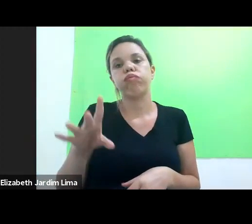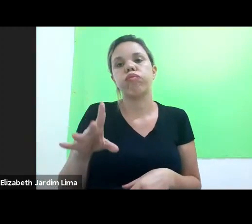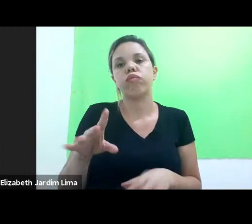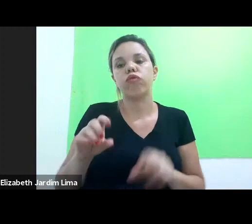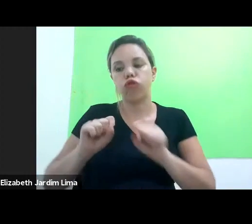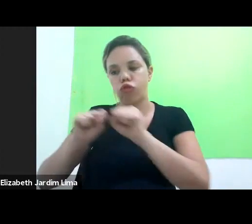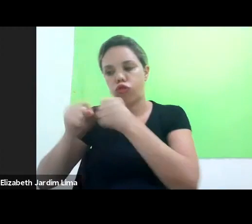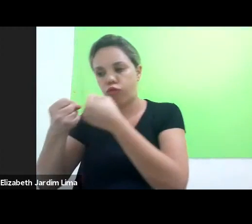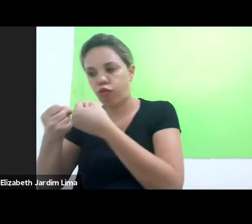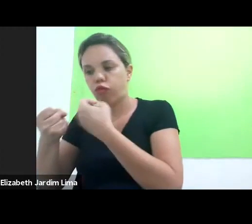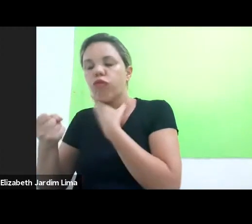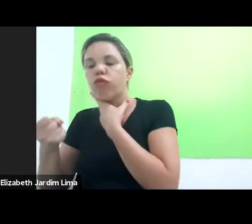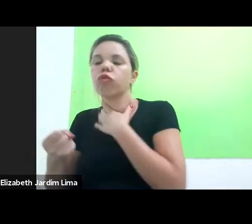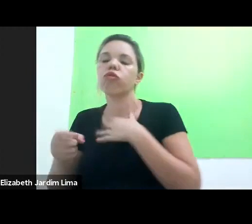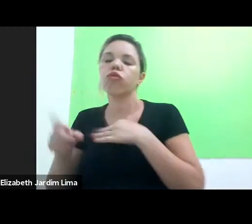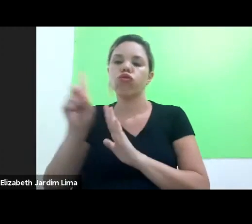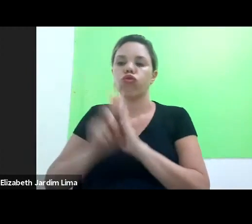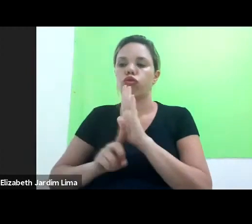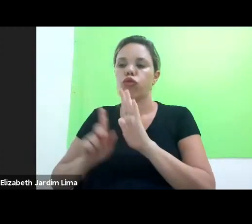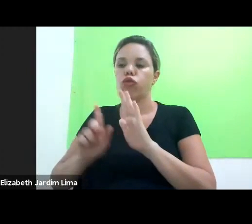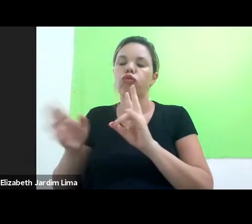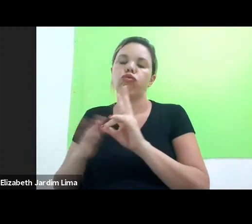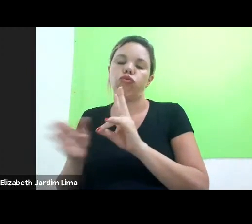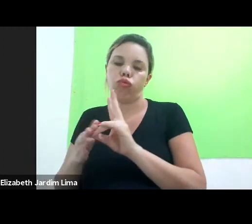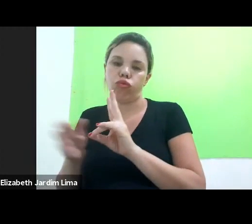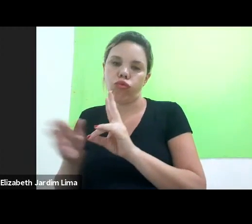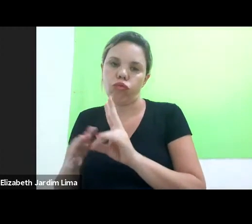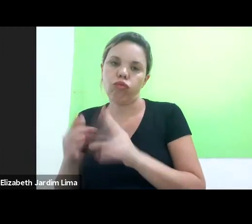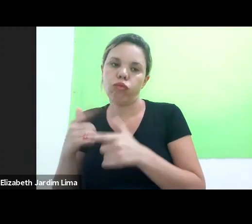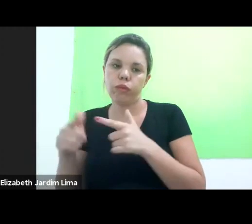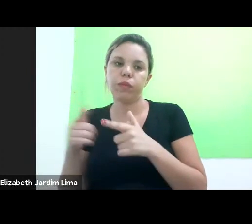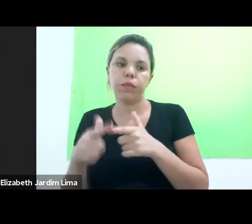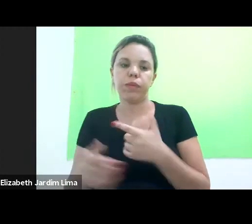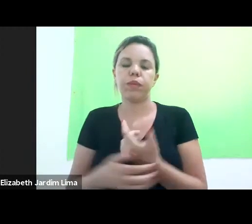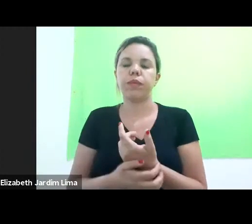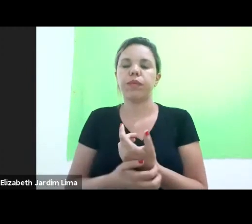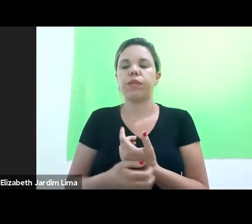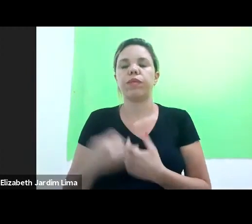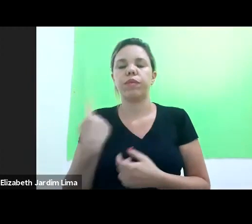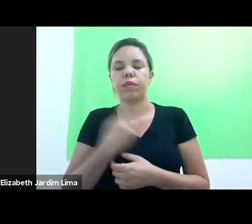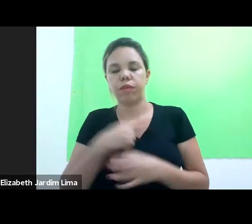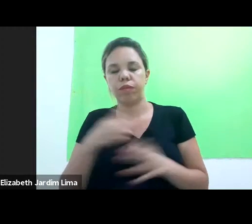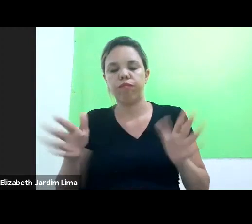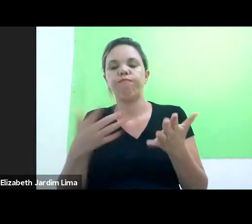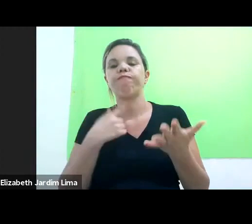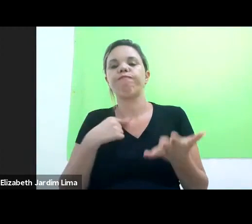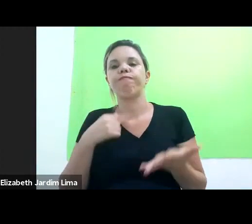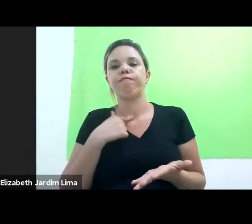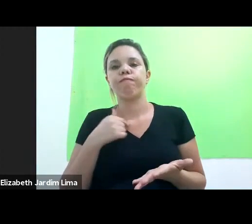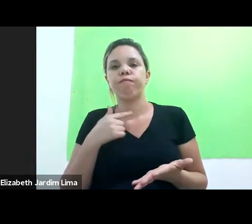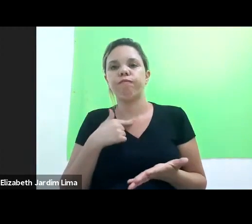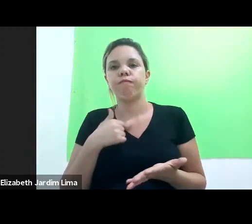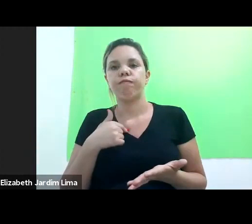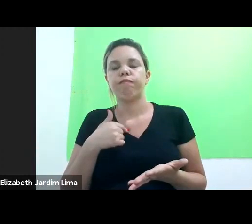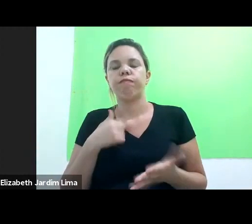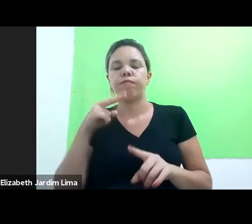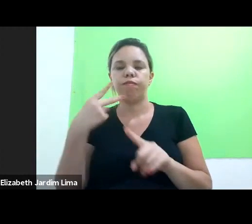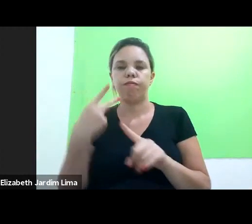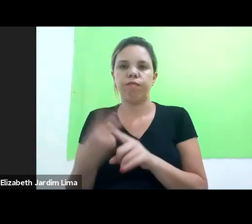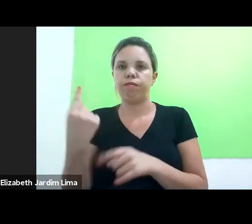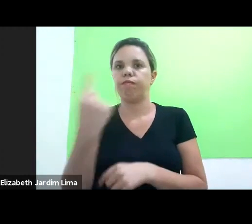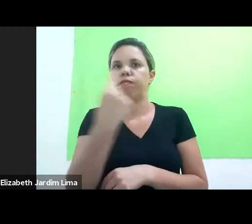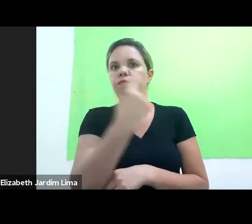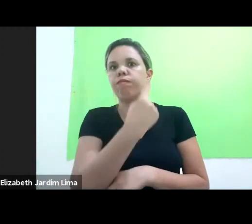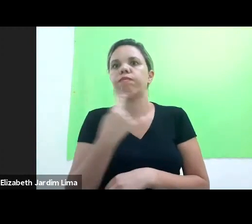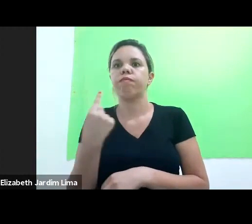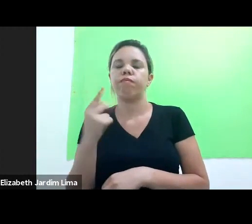defender a nossa gente, as nossas causas. Então, essa é a nossa motivação, e mais do que uma motivação individual,